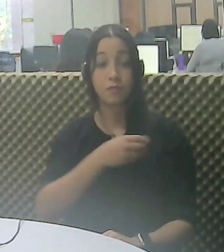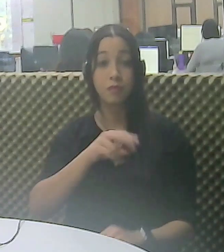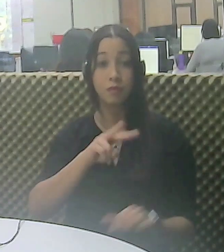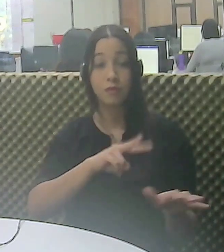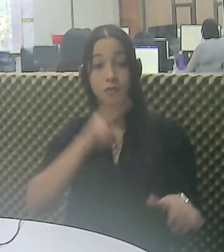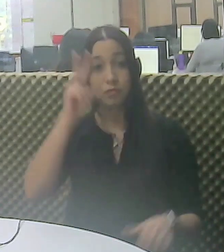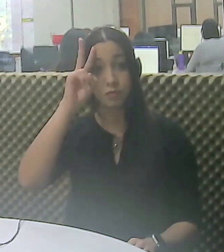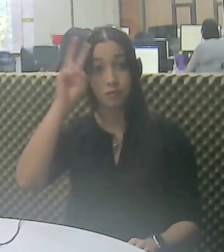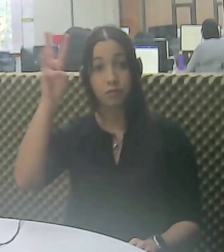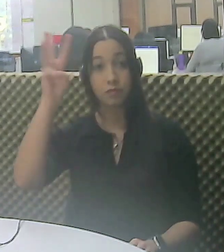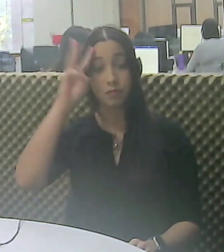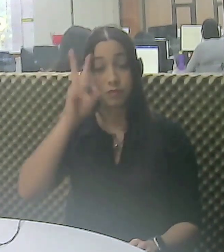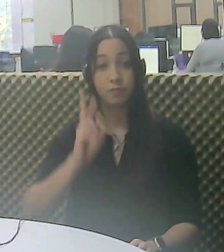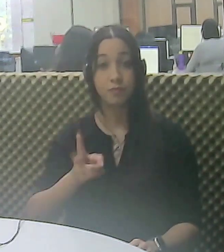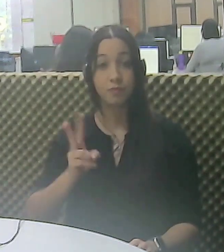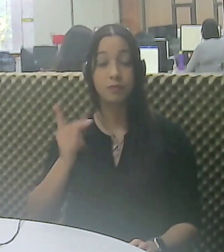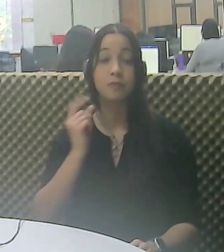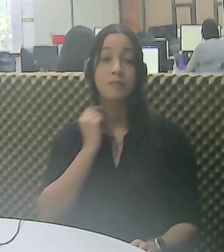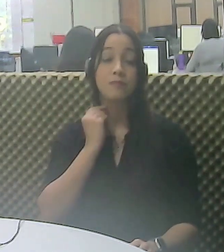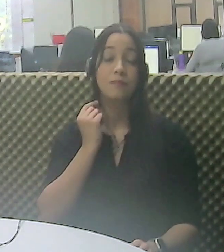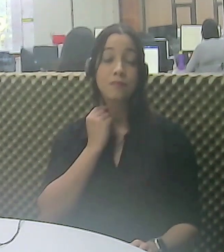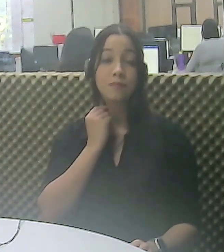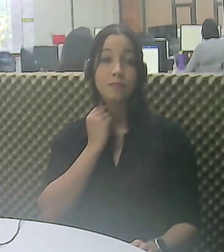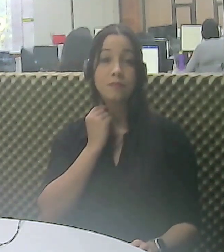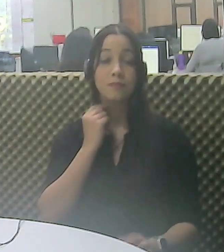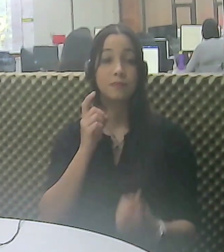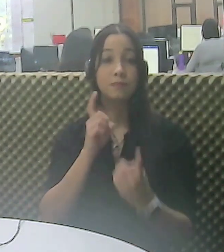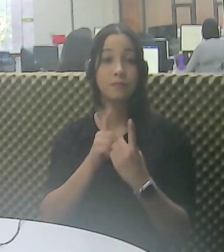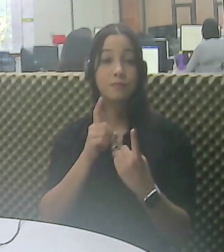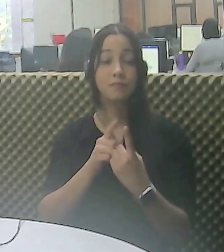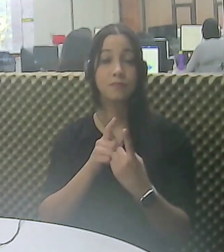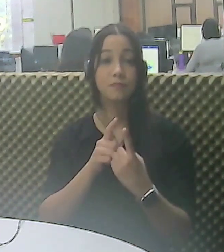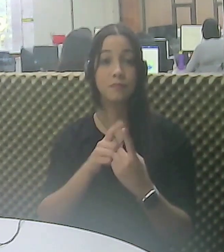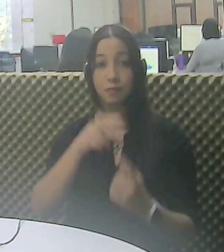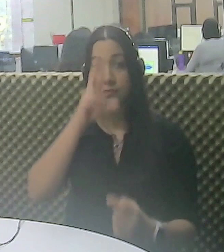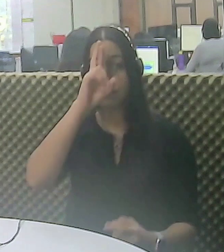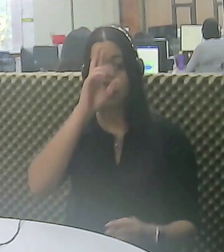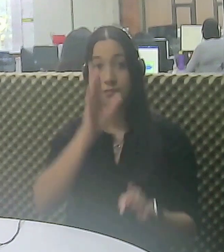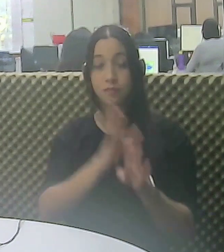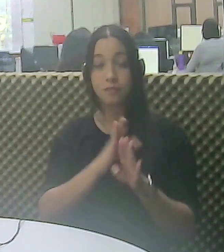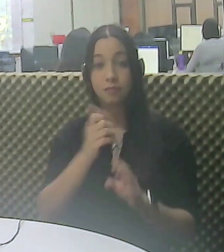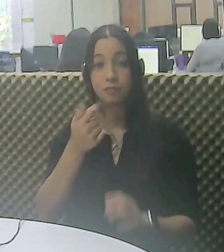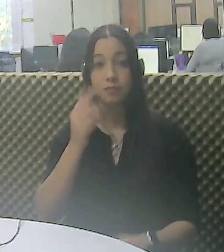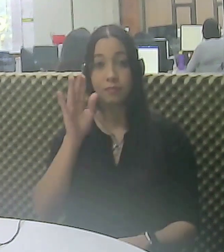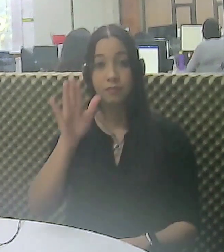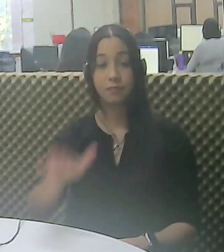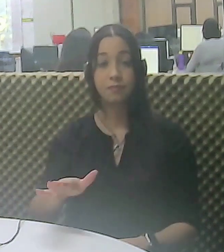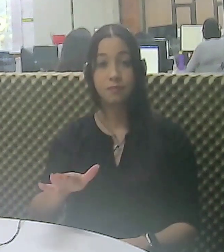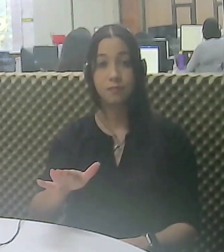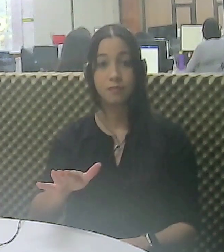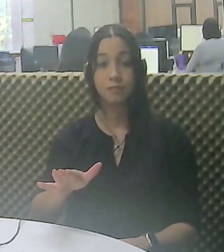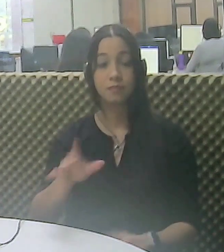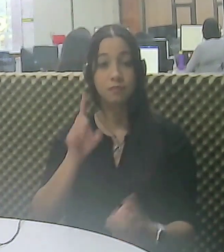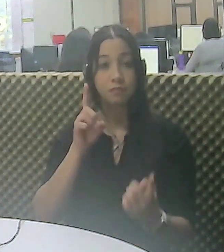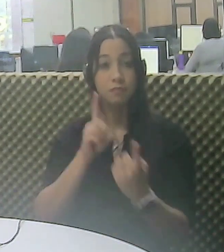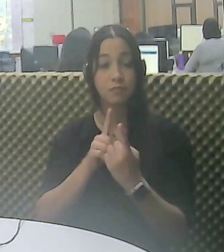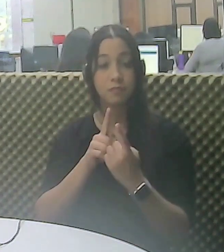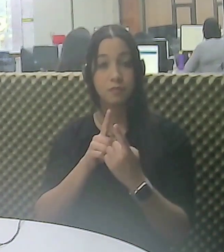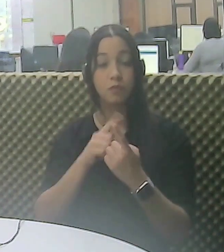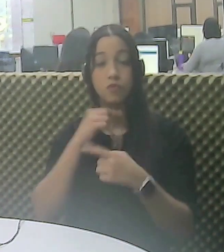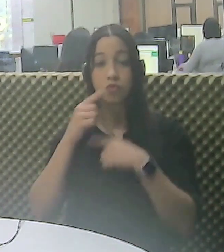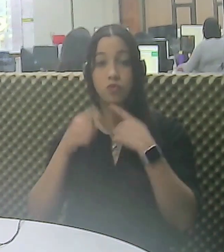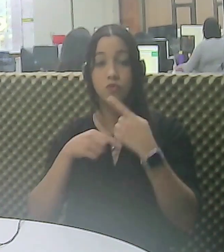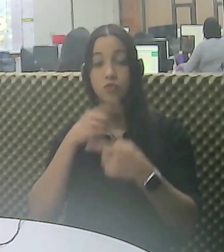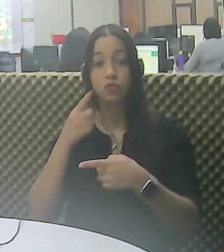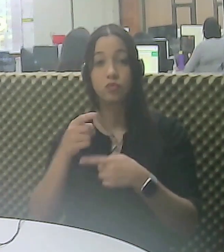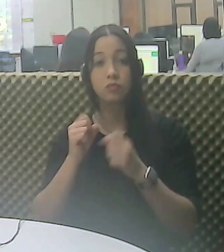as segundas e terças-feiras de maio. Os atendimentos ocorrem sempre do meio-dia às 5 da tarde. Os consumidores podem sanar